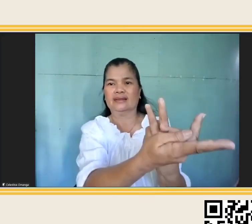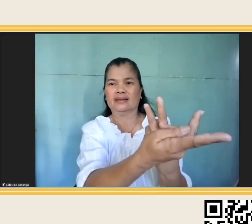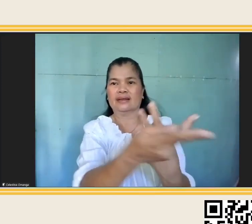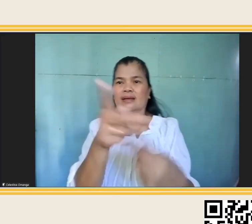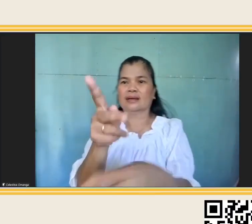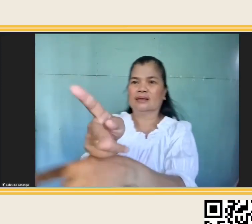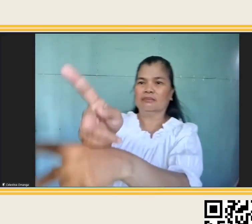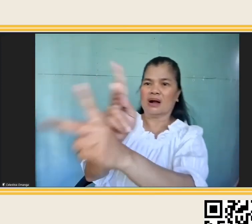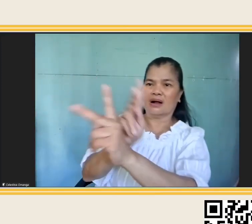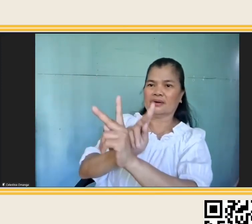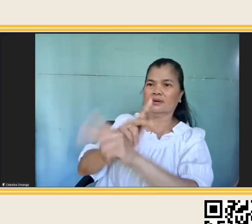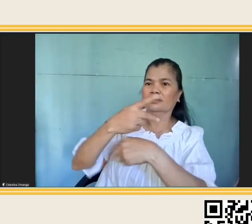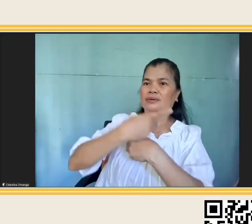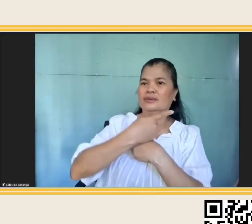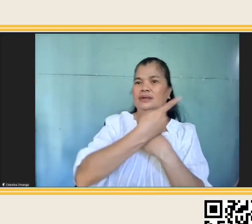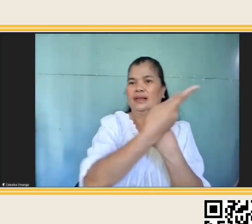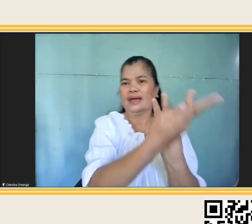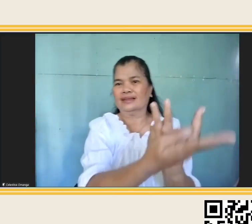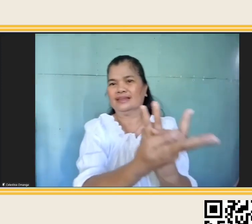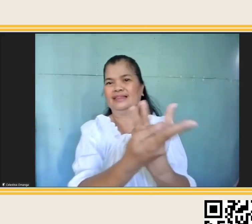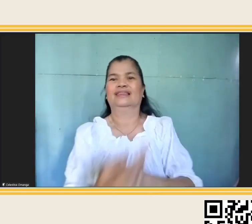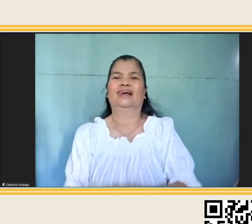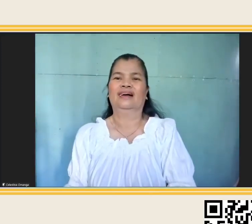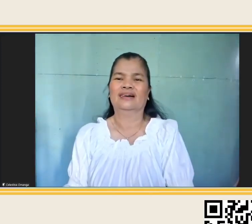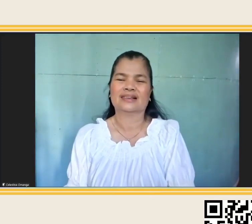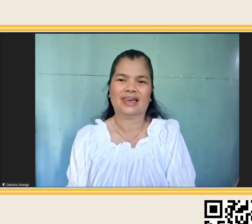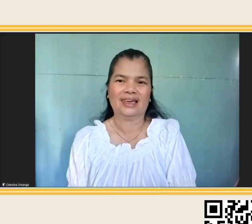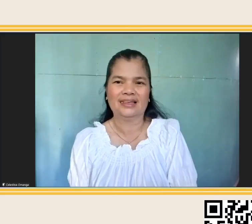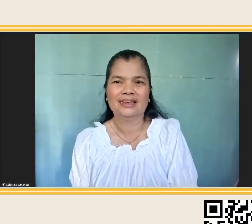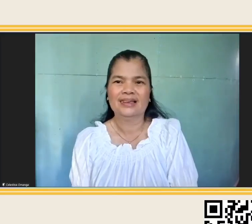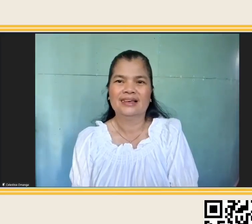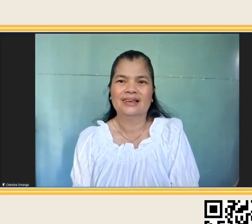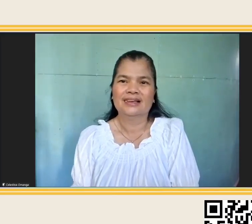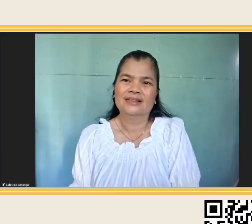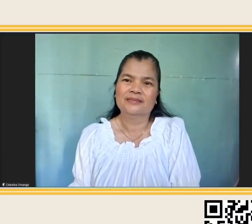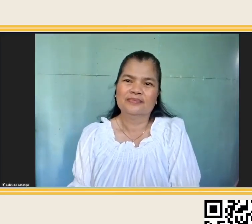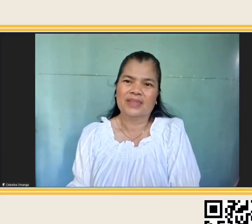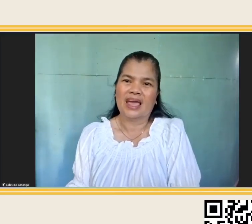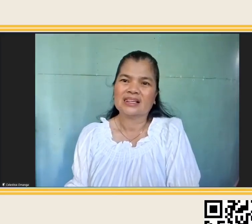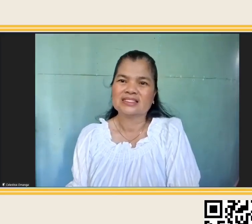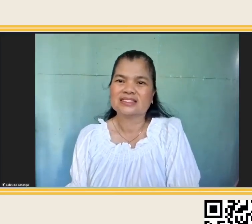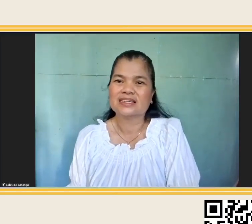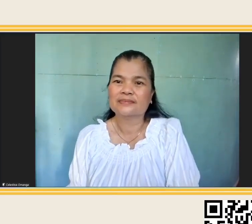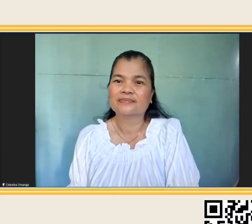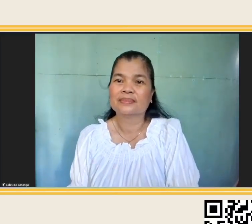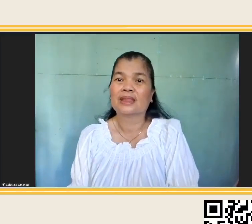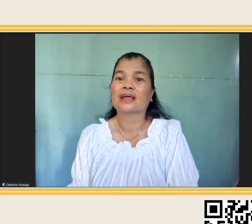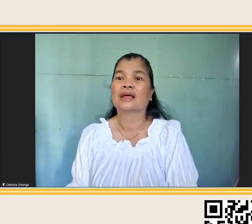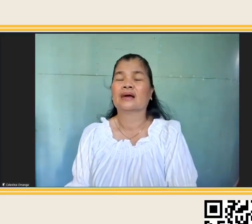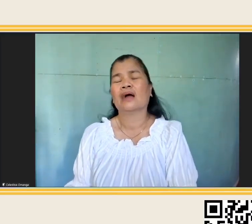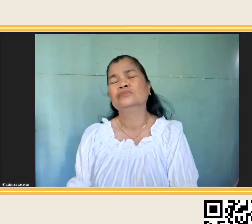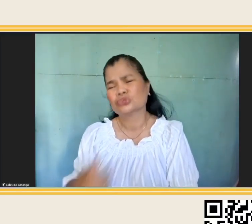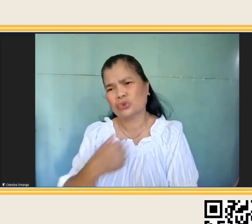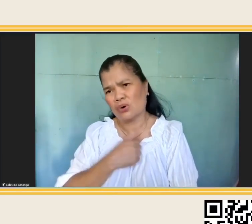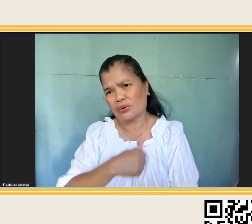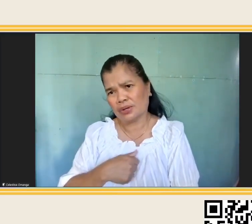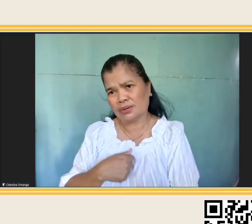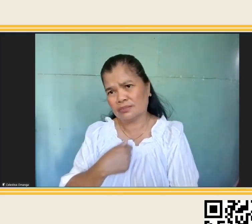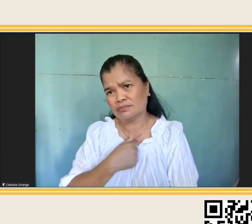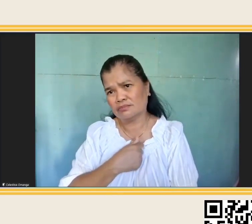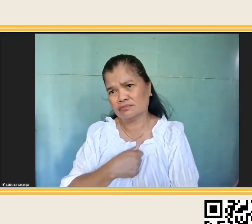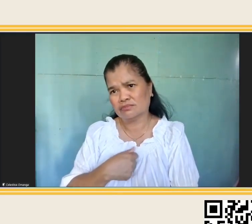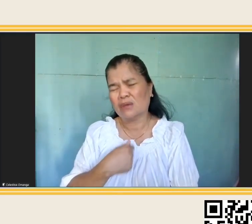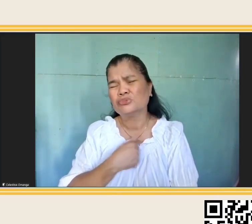lend. Borrow, lend. Okay. Next. I'm